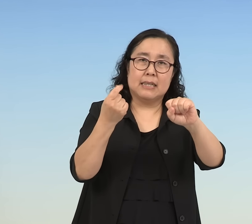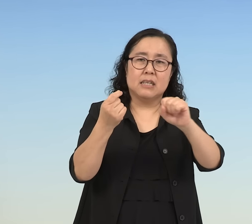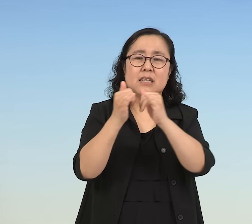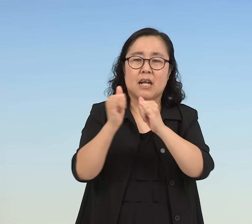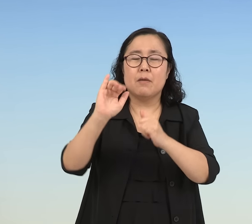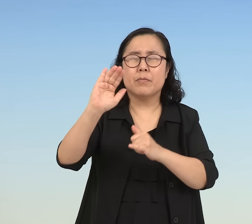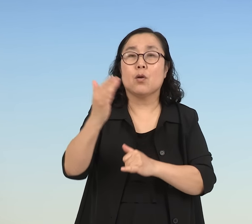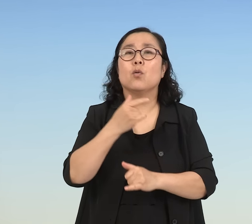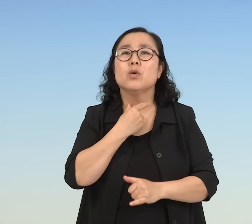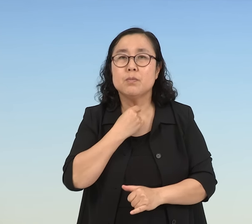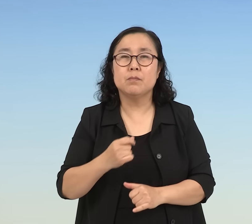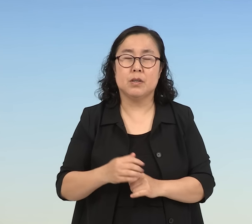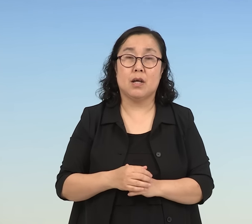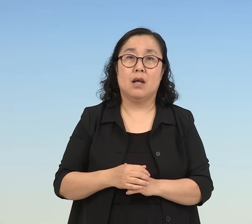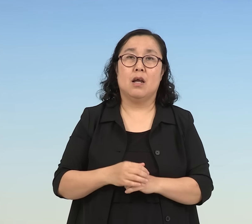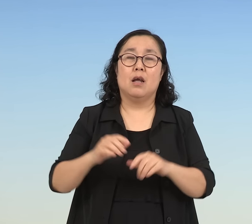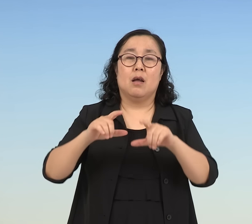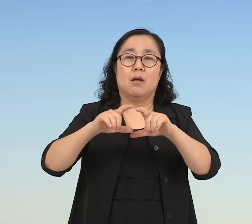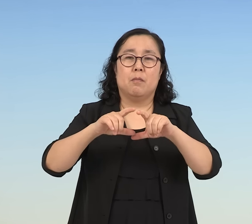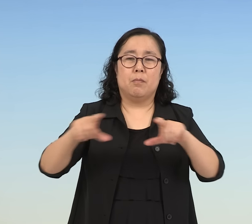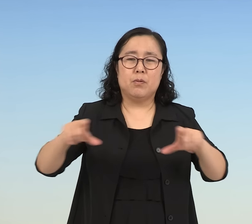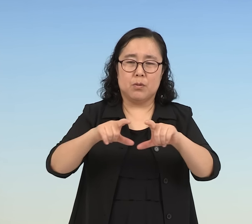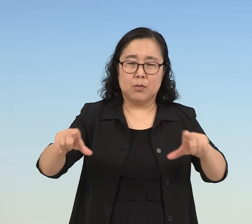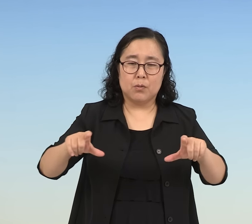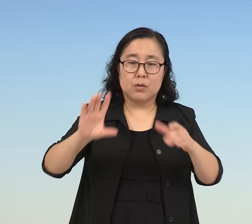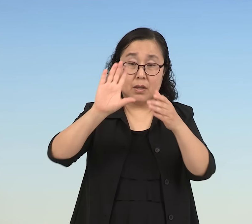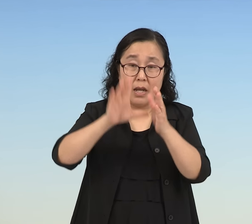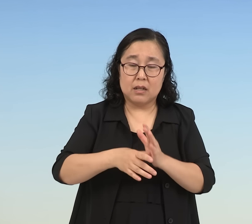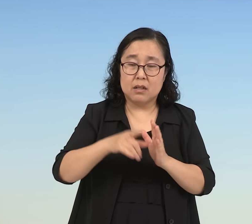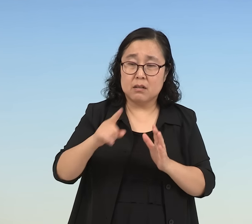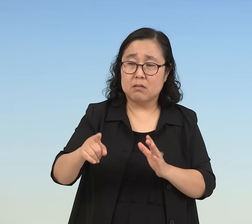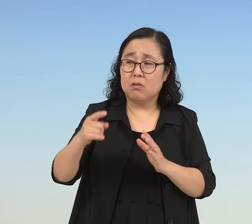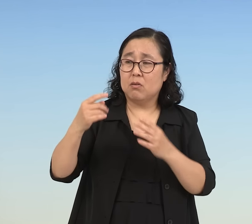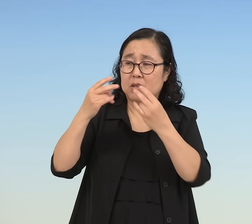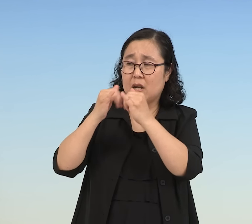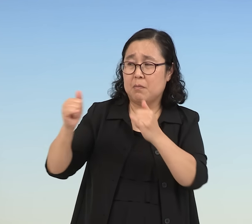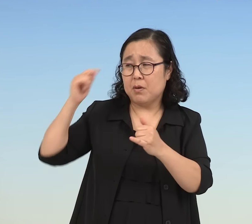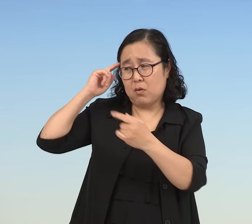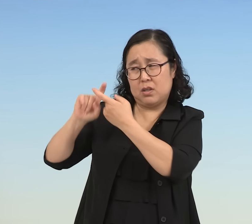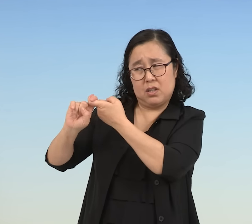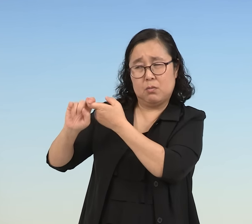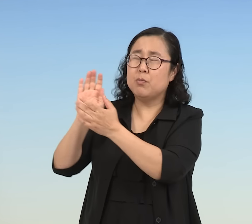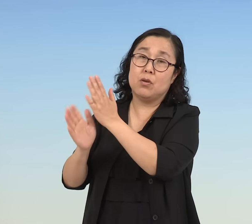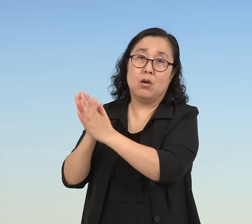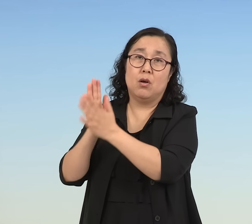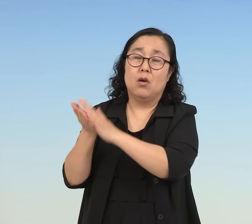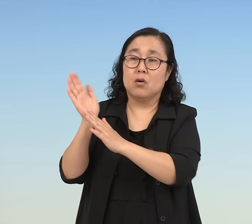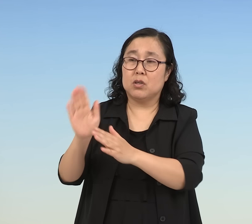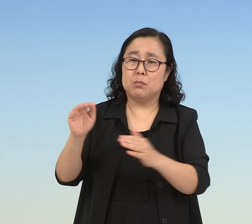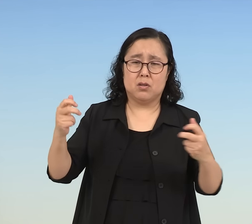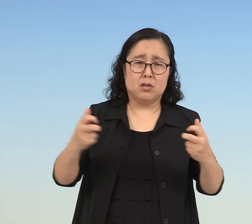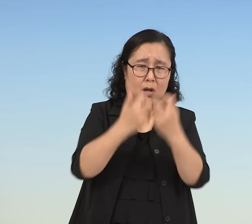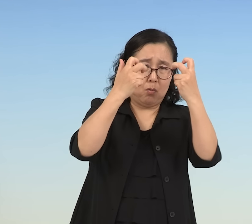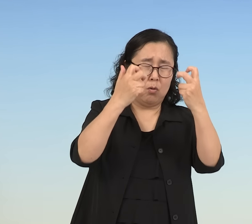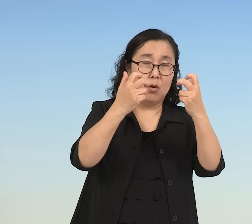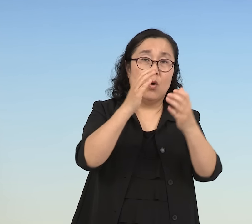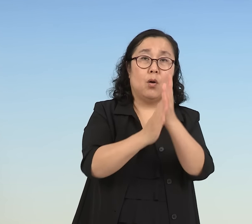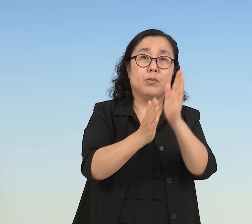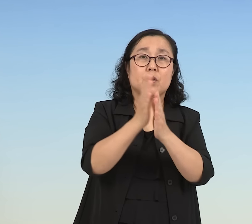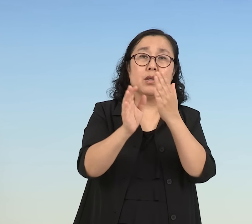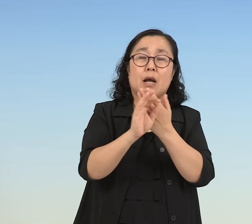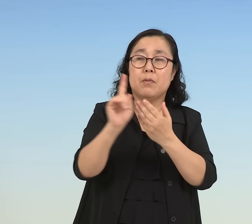싶습니다. 여러분 그 평소에 그 망치가 뭐 사람의 눈길이나 끌겠습니까? 그날 그런 사고가 안